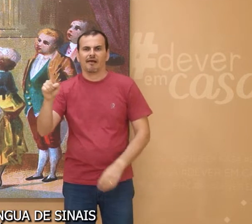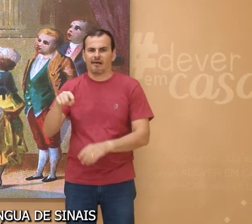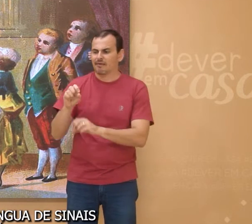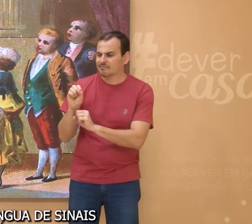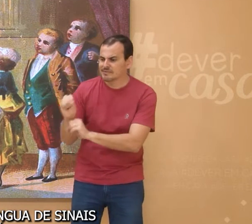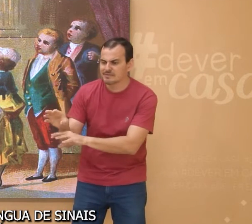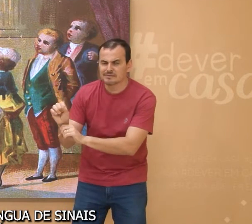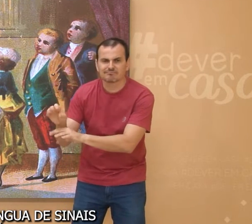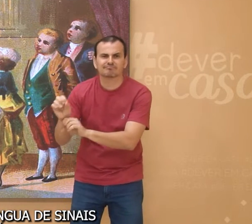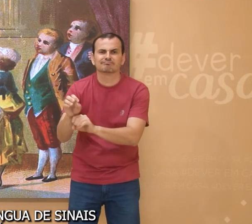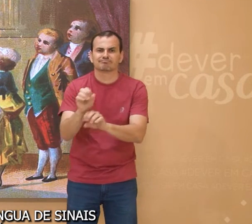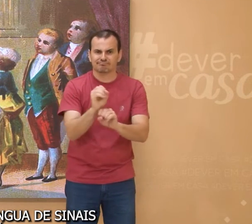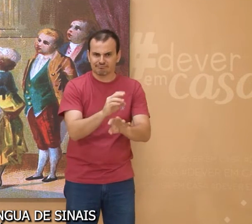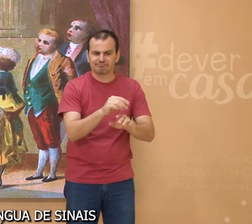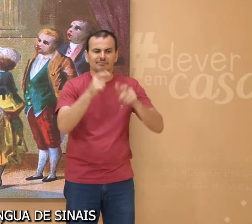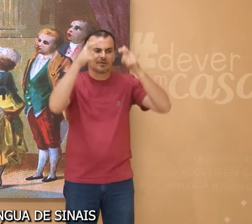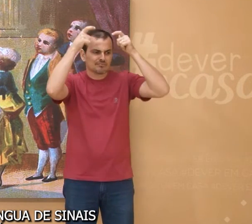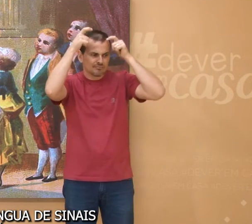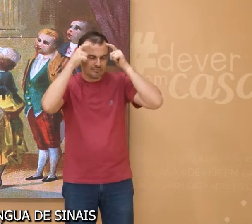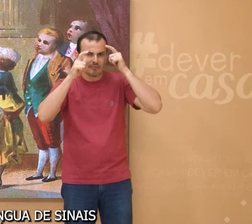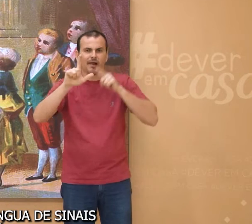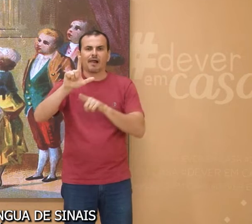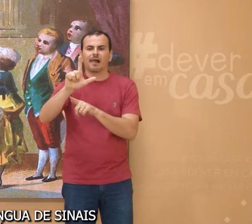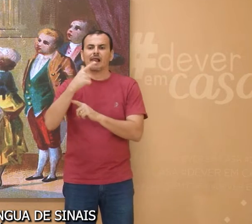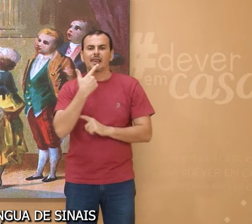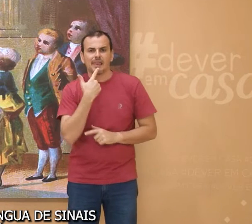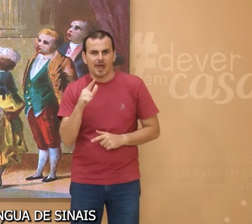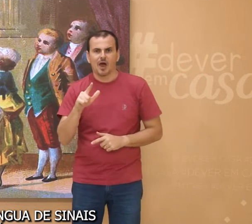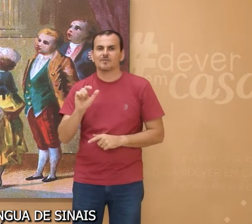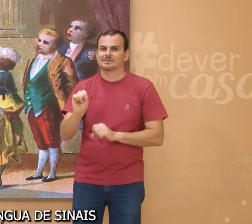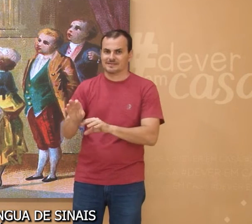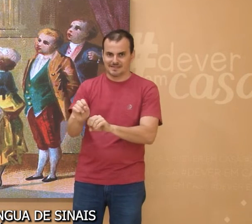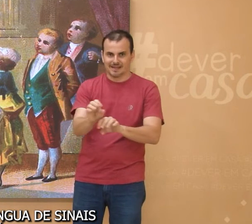para ensinar a língua de sinais para o príncipe.